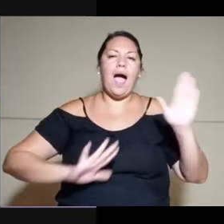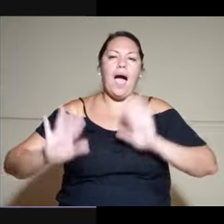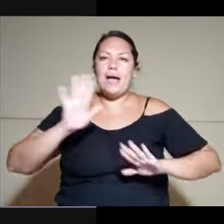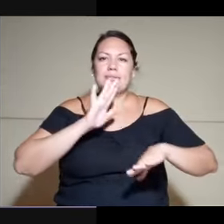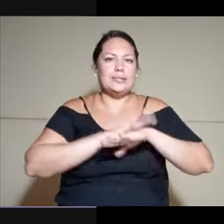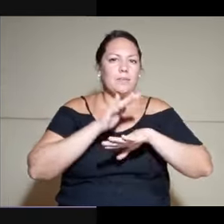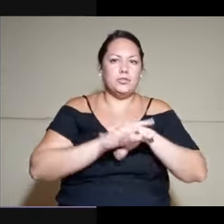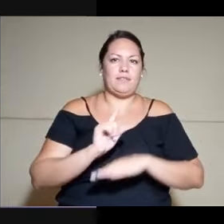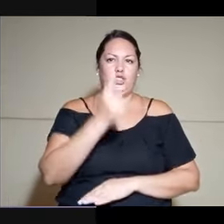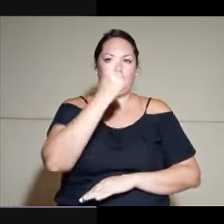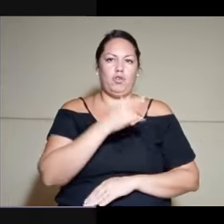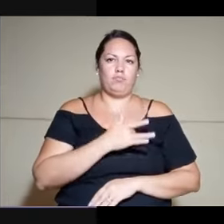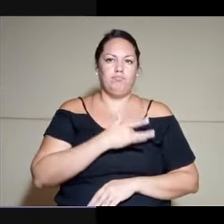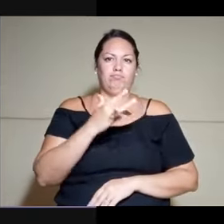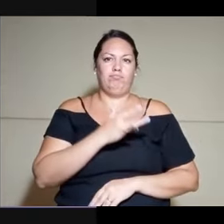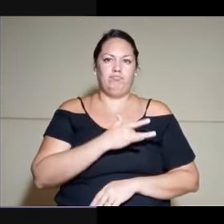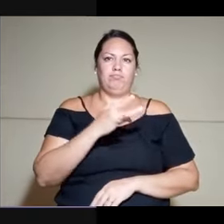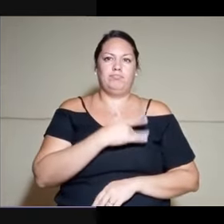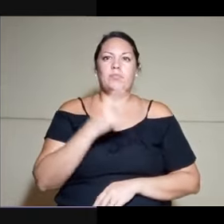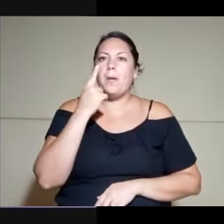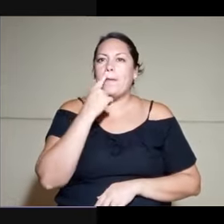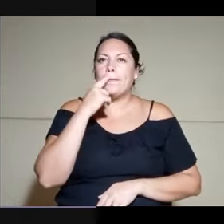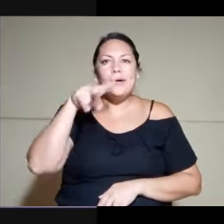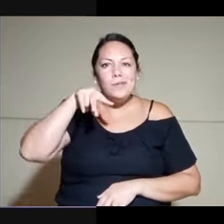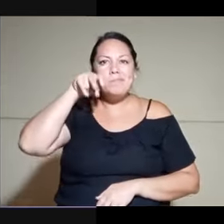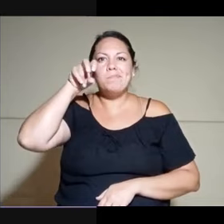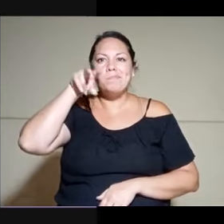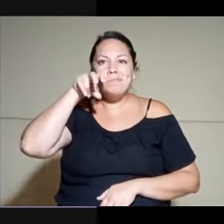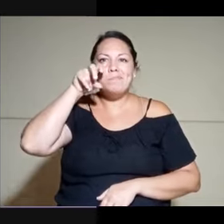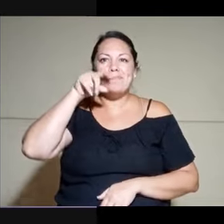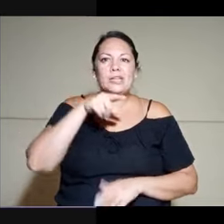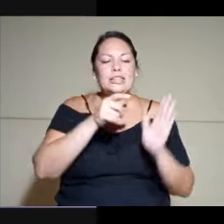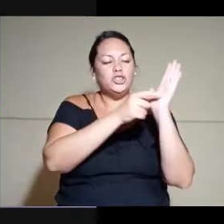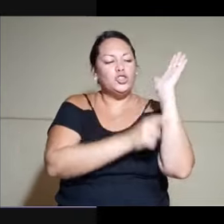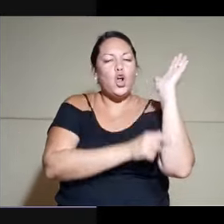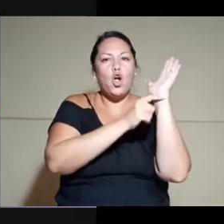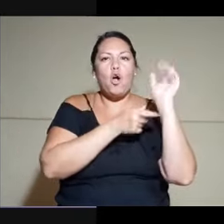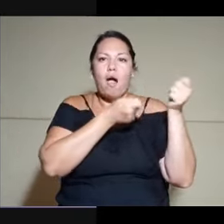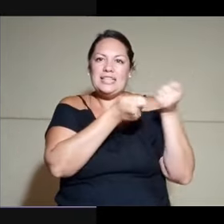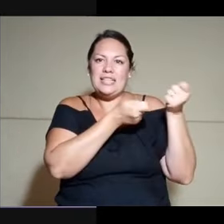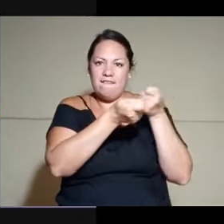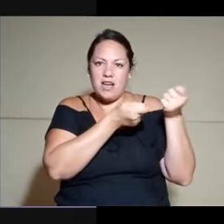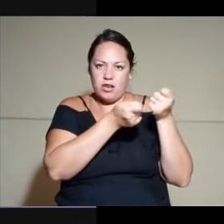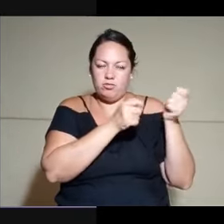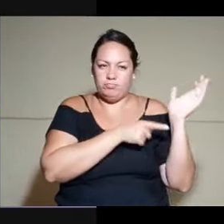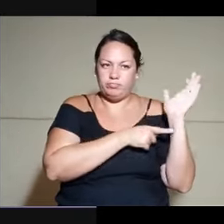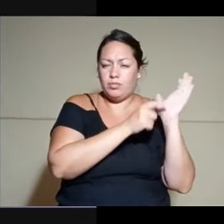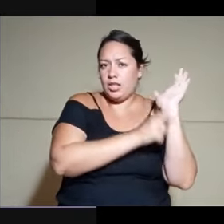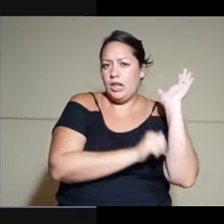funciones vegetativas o las funciones involuntarias. Las funciones vegetativas e involuntarias, en este caso la respiración y el centro